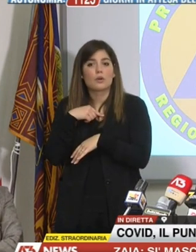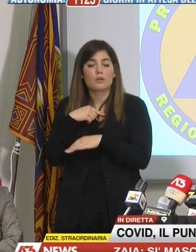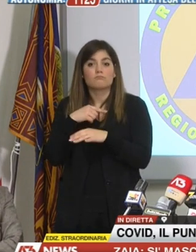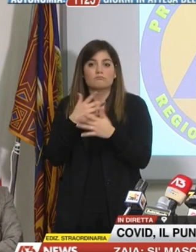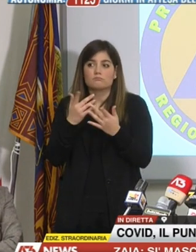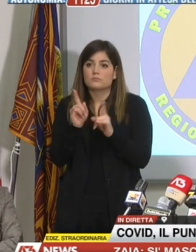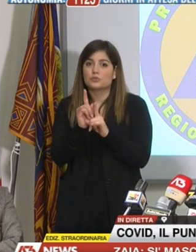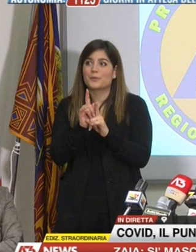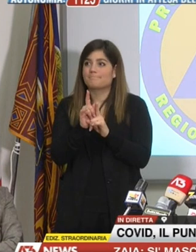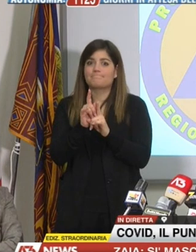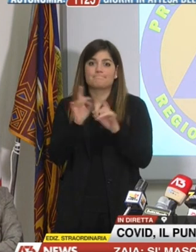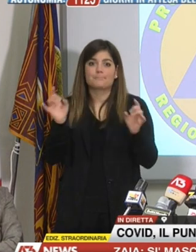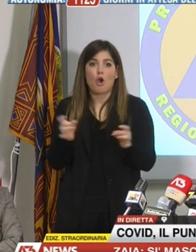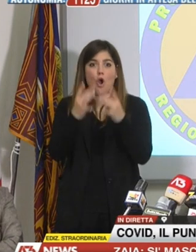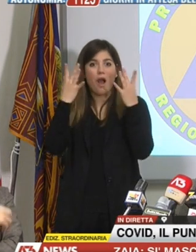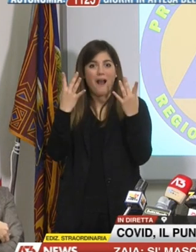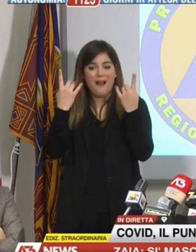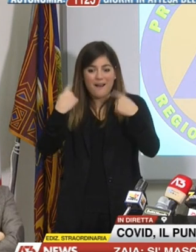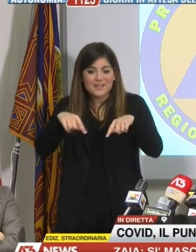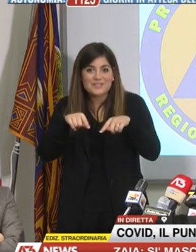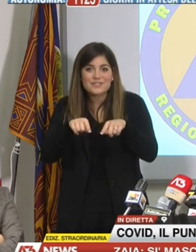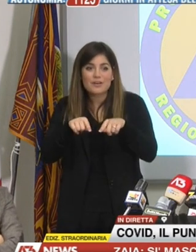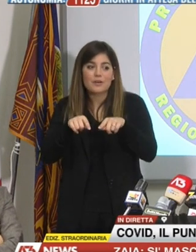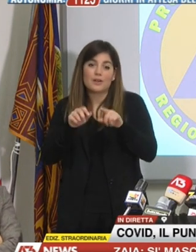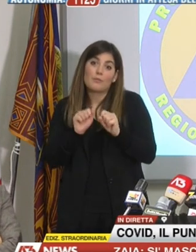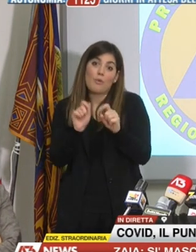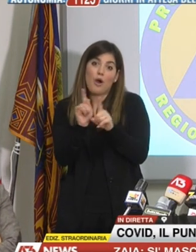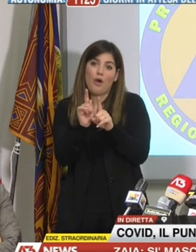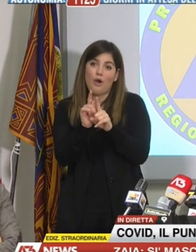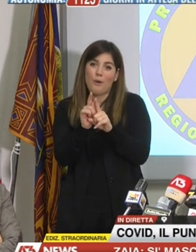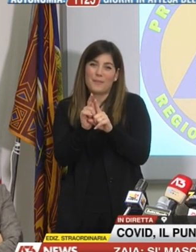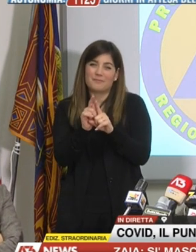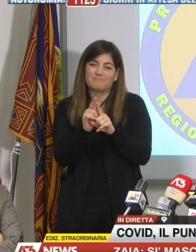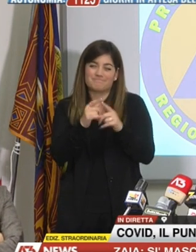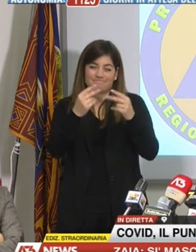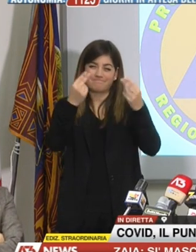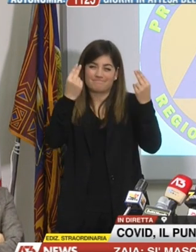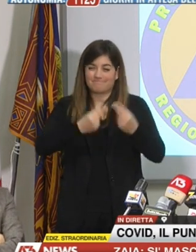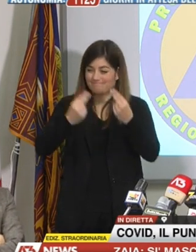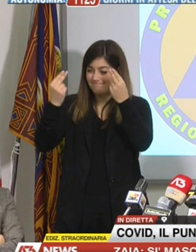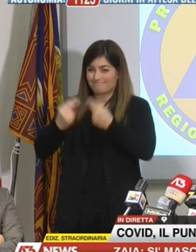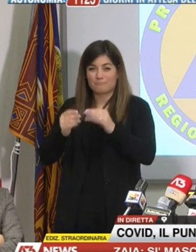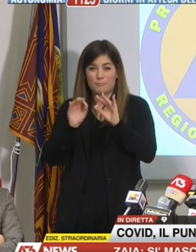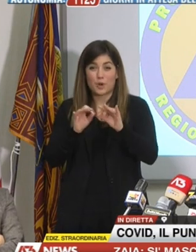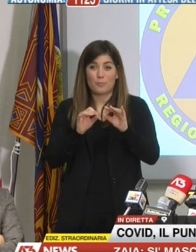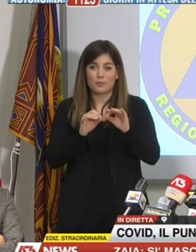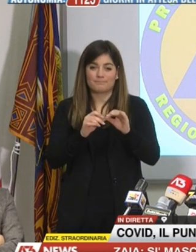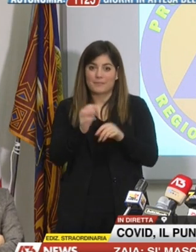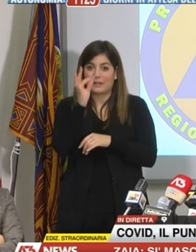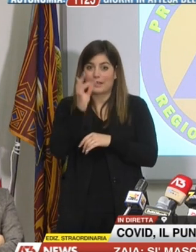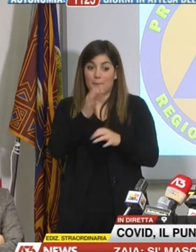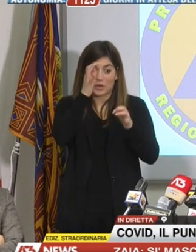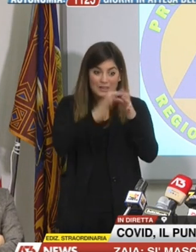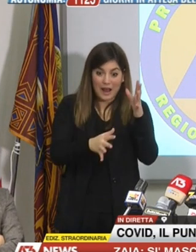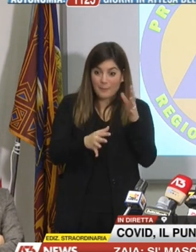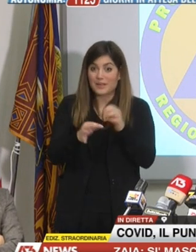non sarebbe male che finalmente ci fosse la sommatoria tra tamponi rapidi e molecolari, e questo per noi è fondamentale. Ho